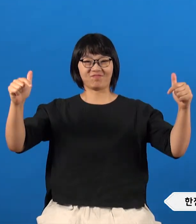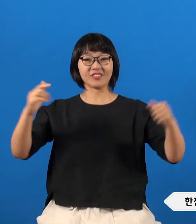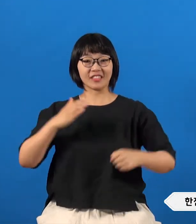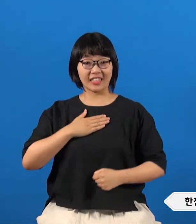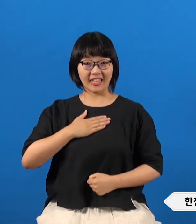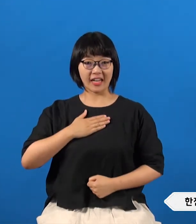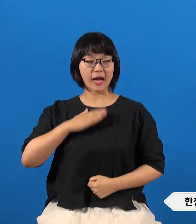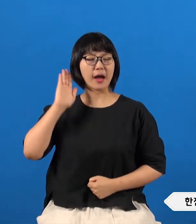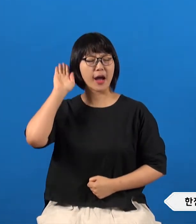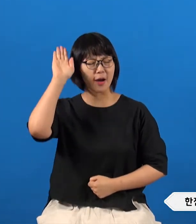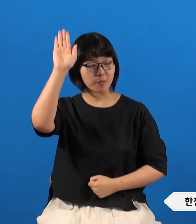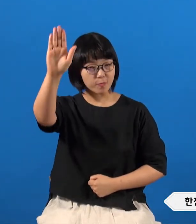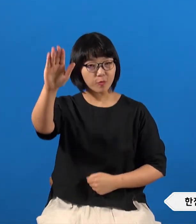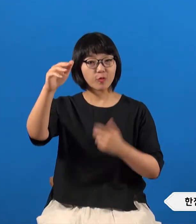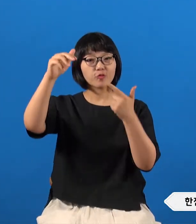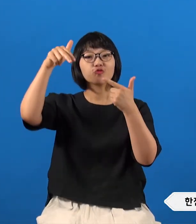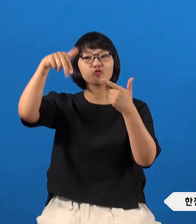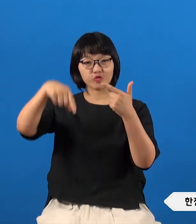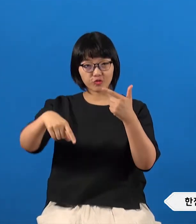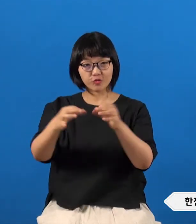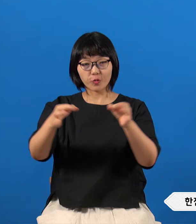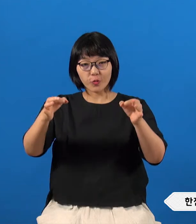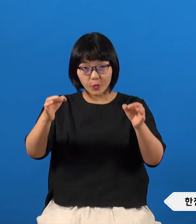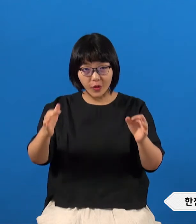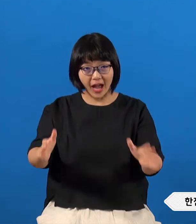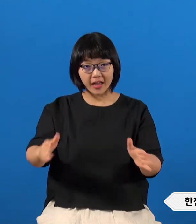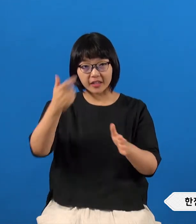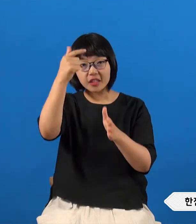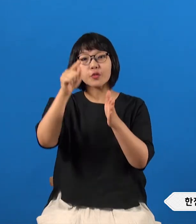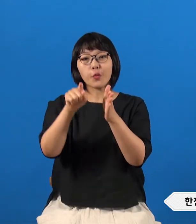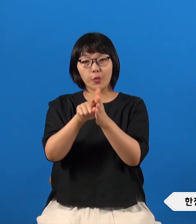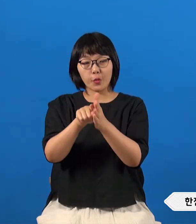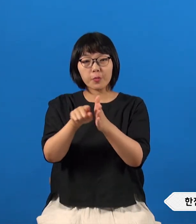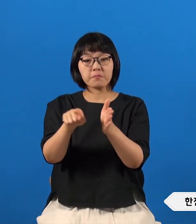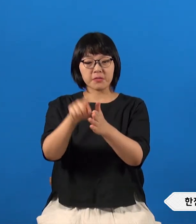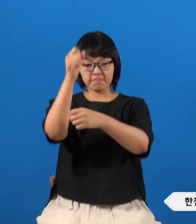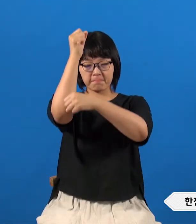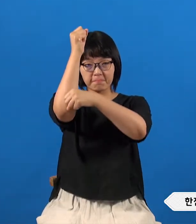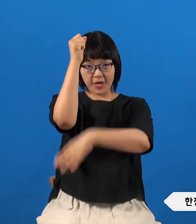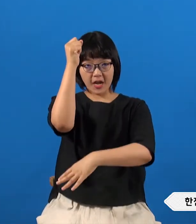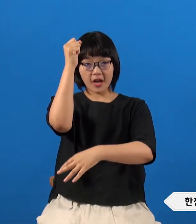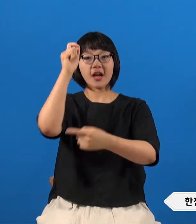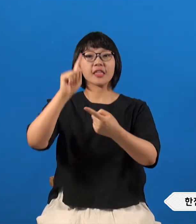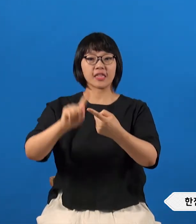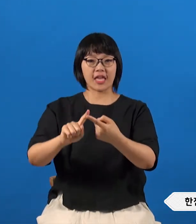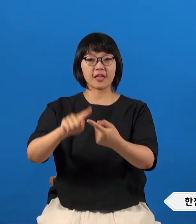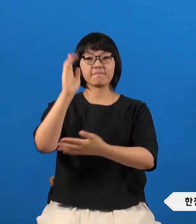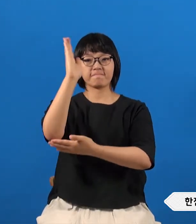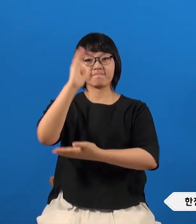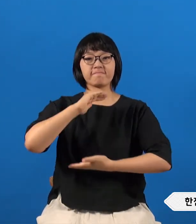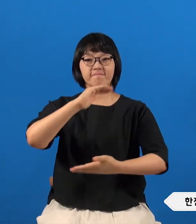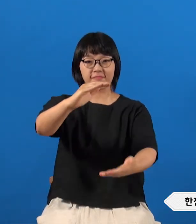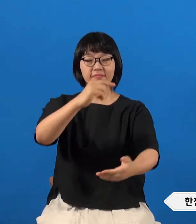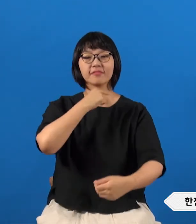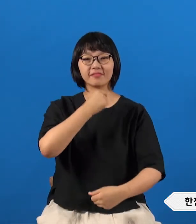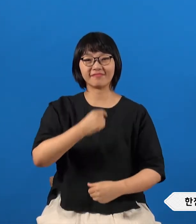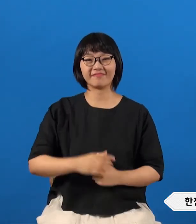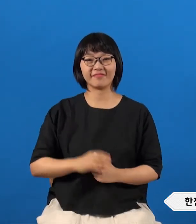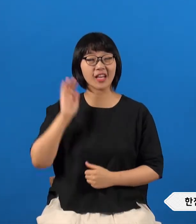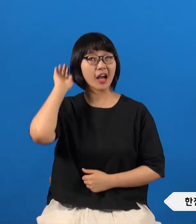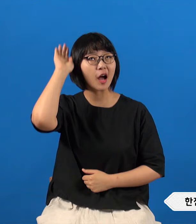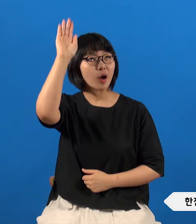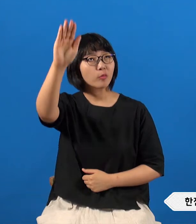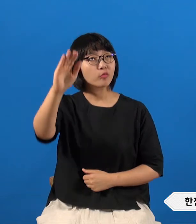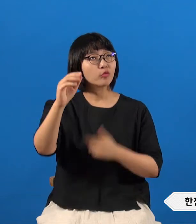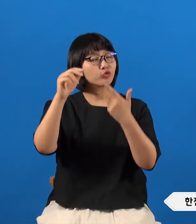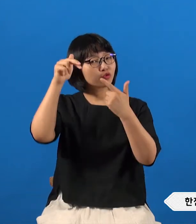그래서 저는 앞으로 6주 동안 기독교 신앙의 기초에 대해서 설교를 하려고 합니다.